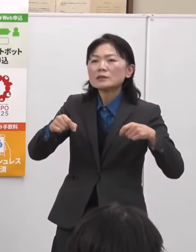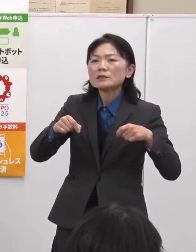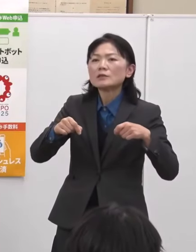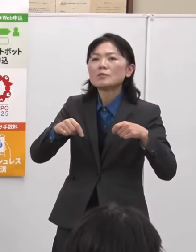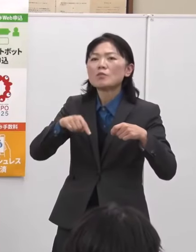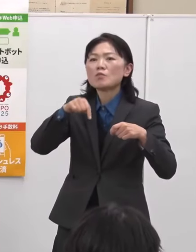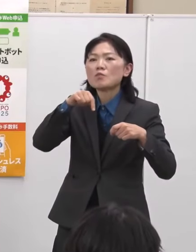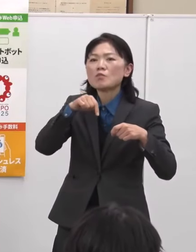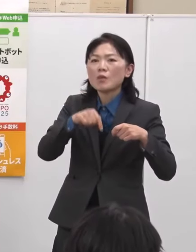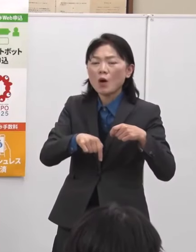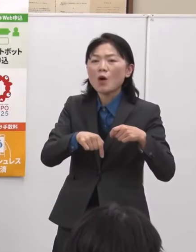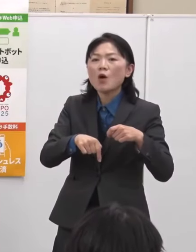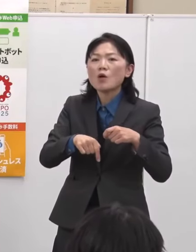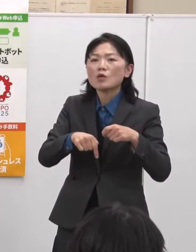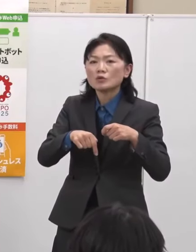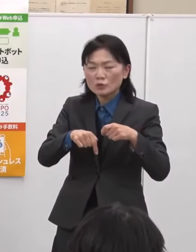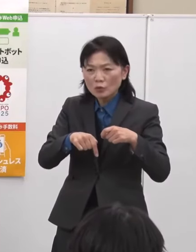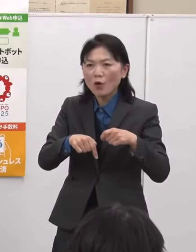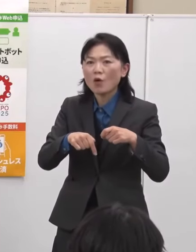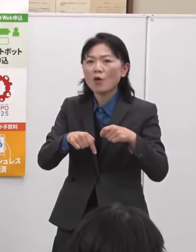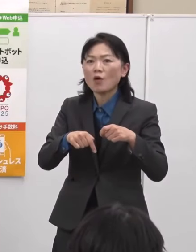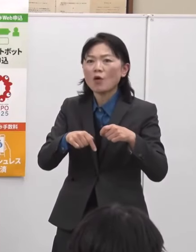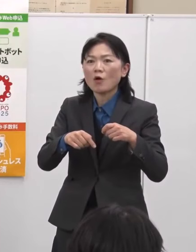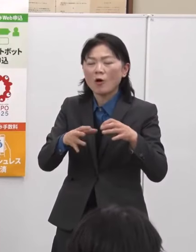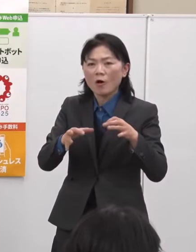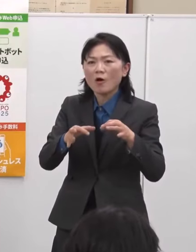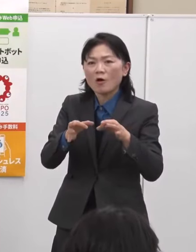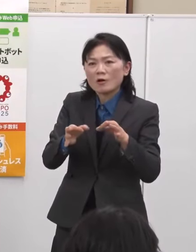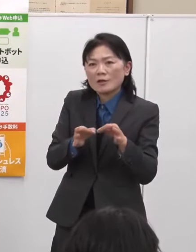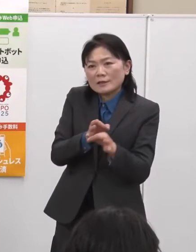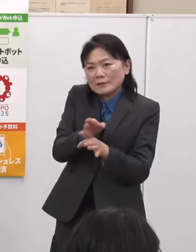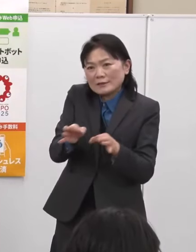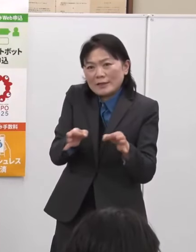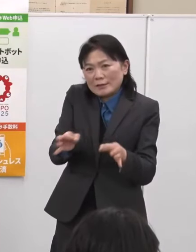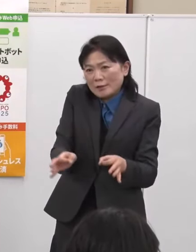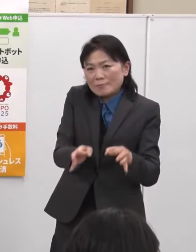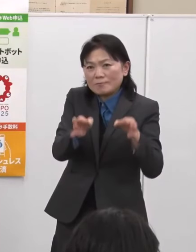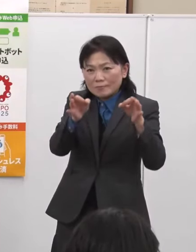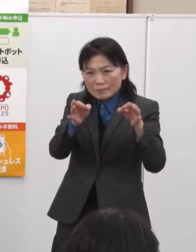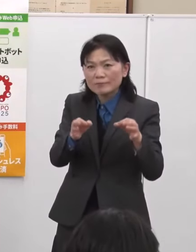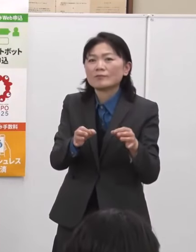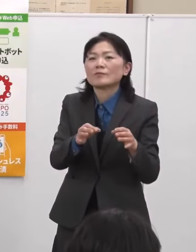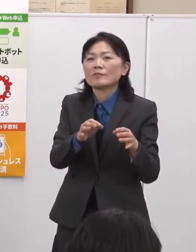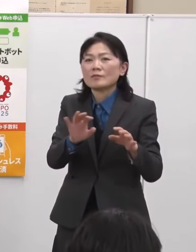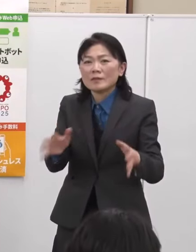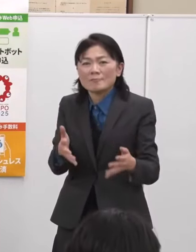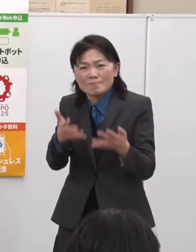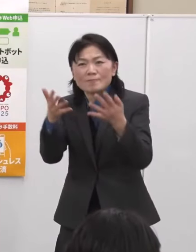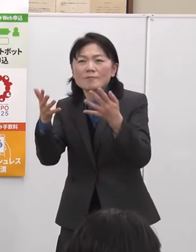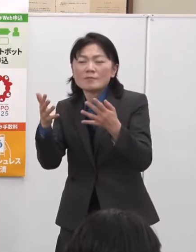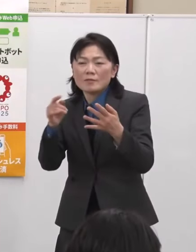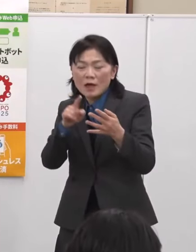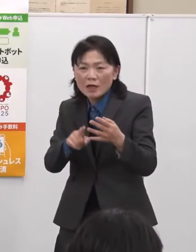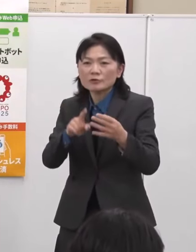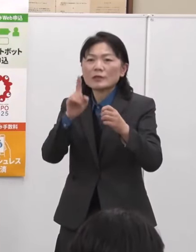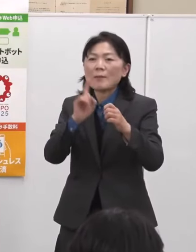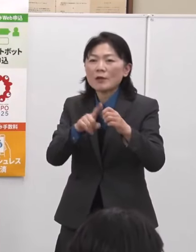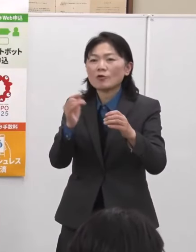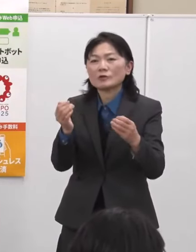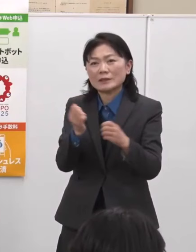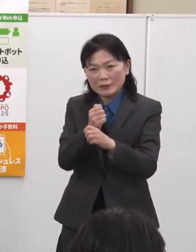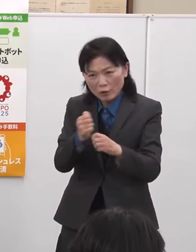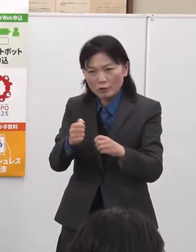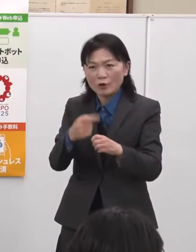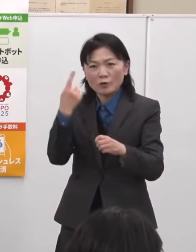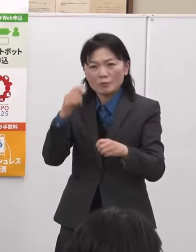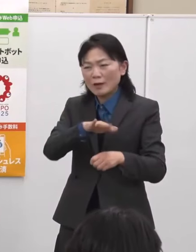であると位置づけてます、まあ、同時に多くの方がご懸念やご不安を持っている事業でもありますので、できる